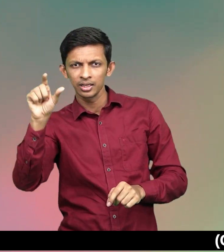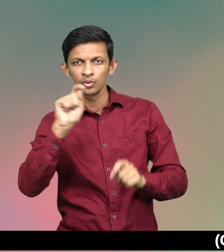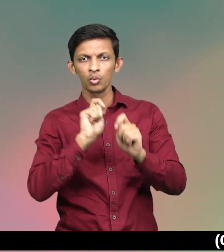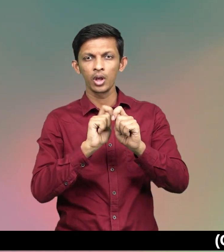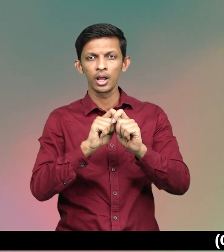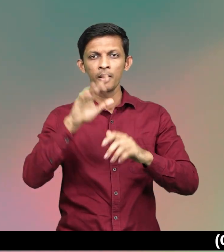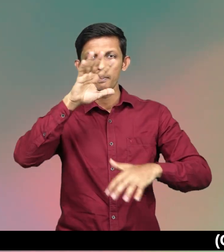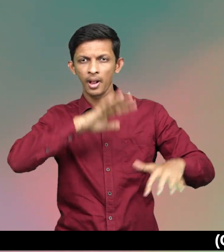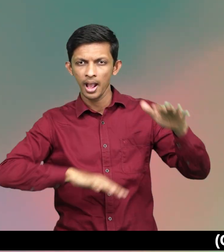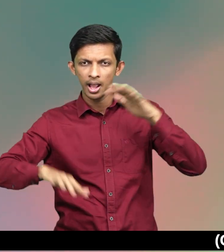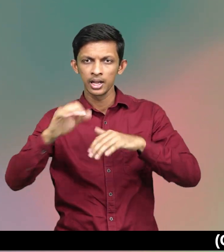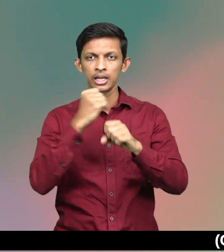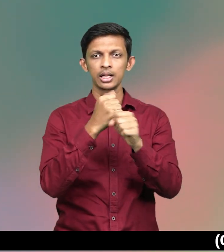1985లో